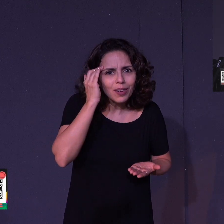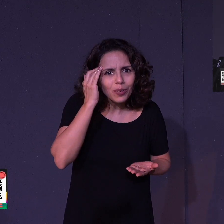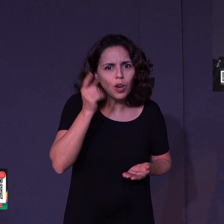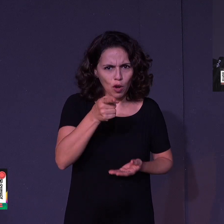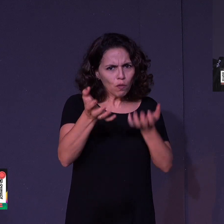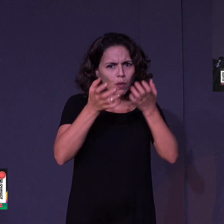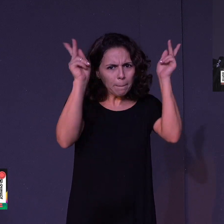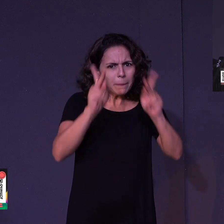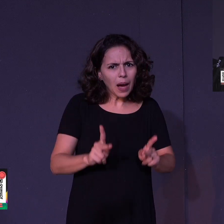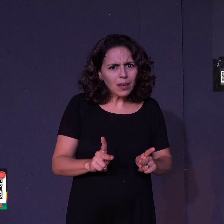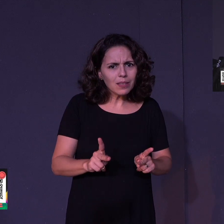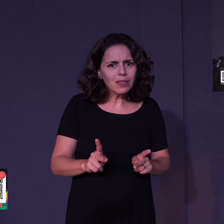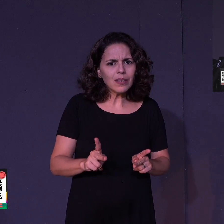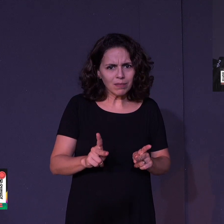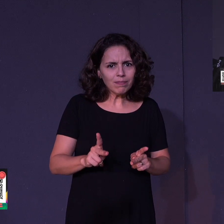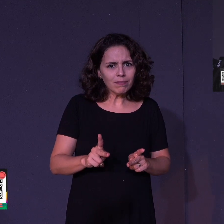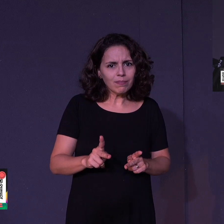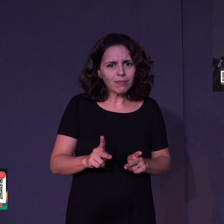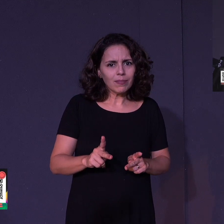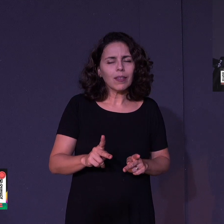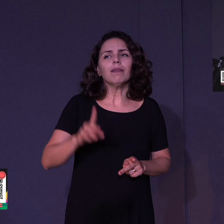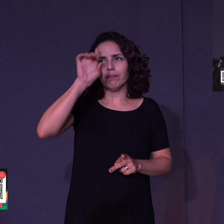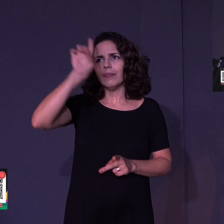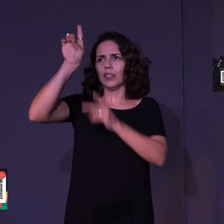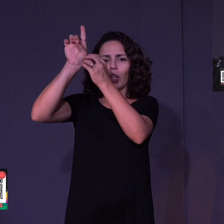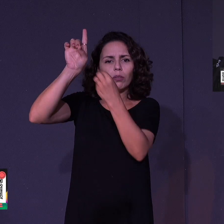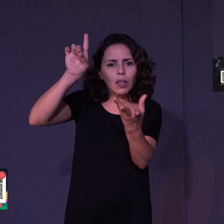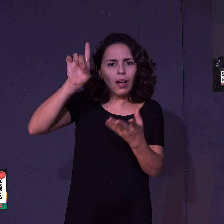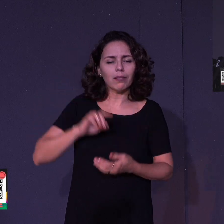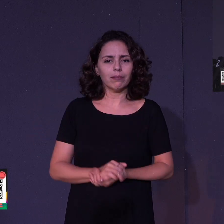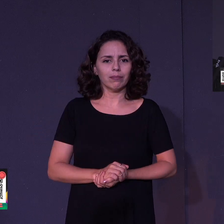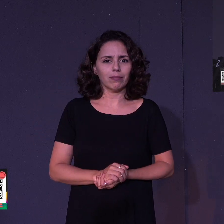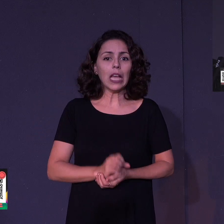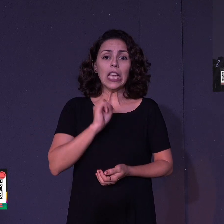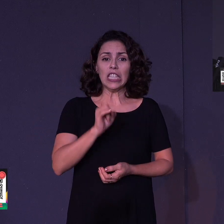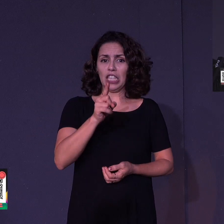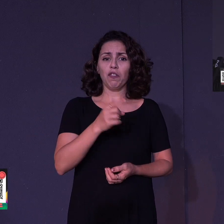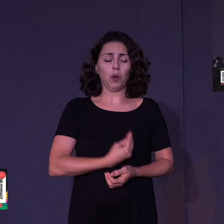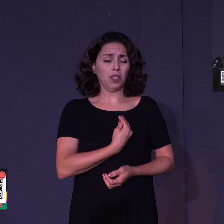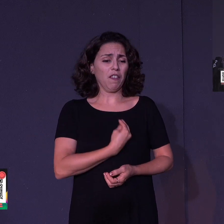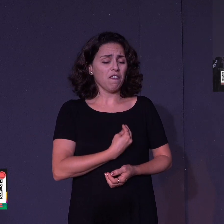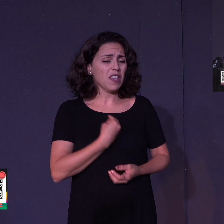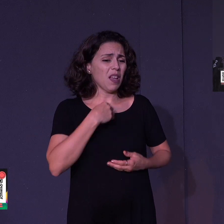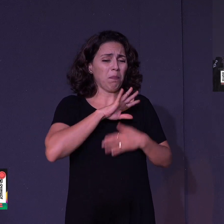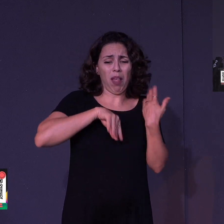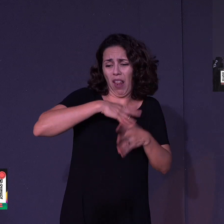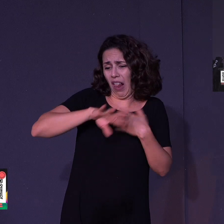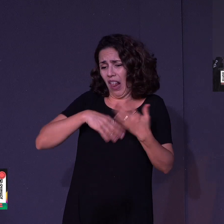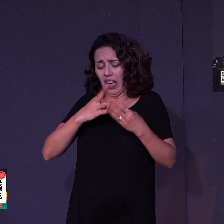acontecendo, o mundo pode estar desabando, mas eu vou lhe dar paz, porque você me pediu, porque você me priorizou, porque as